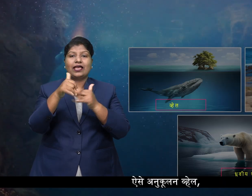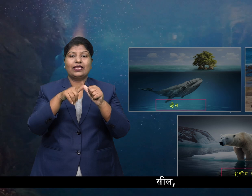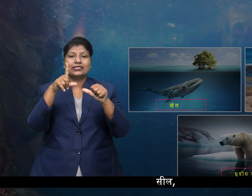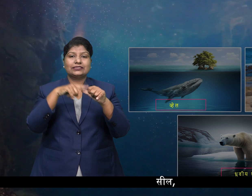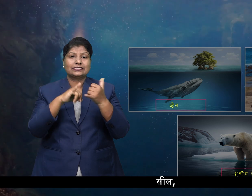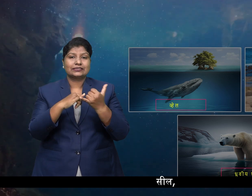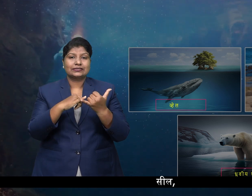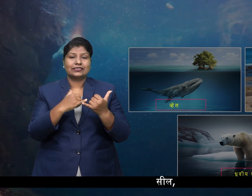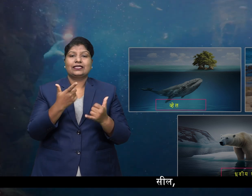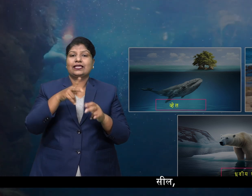सील,